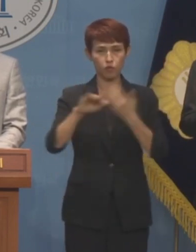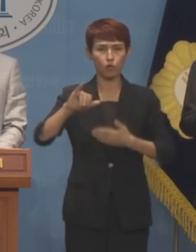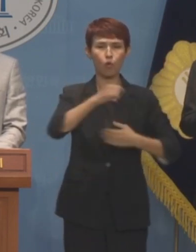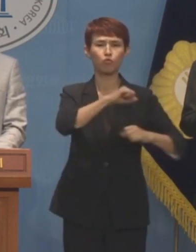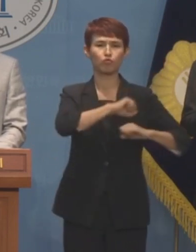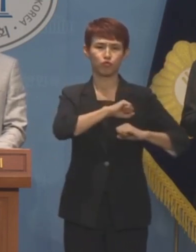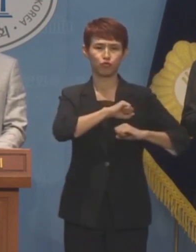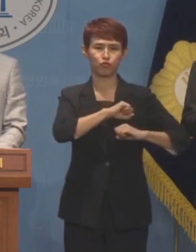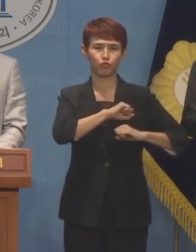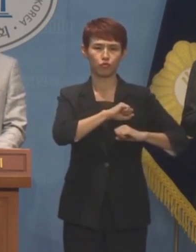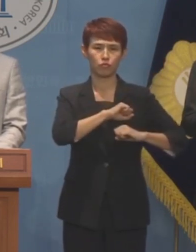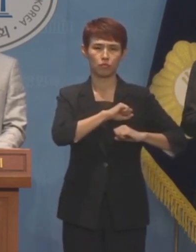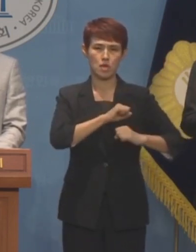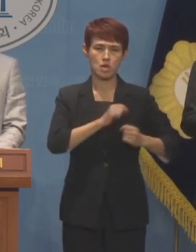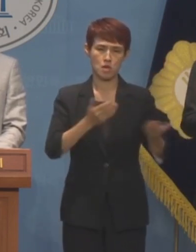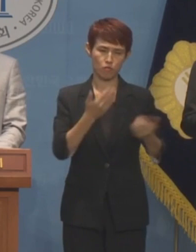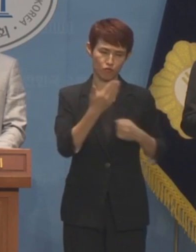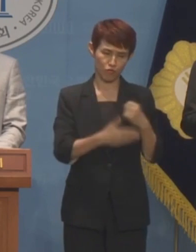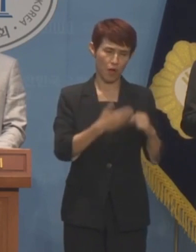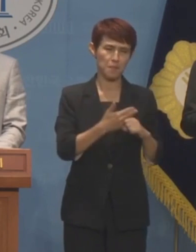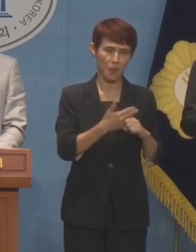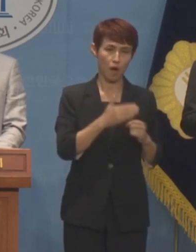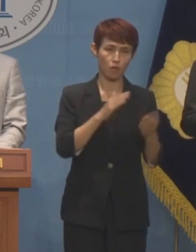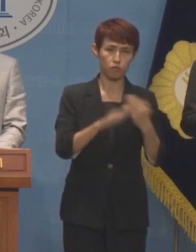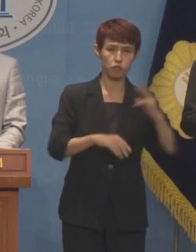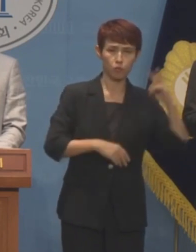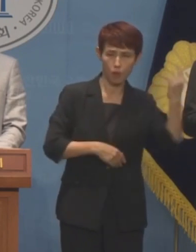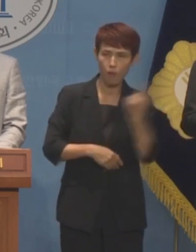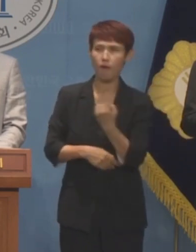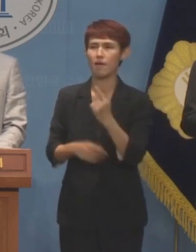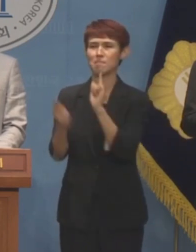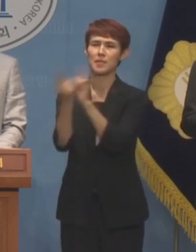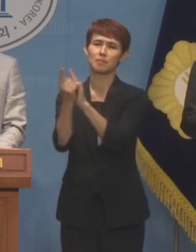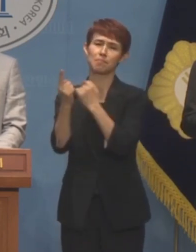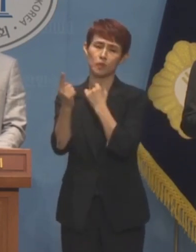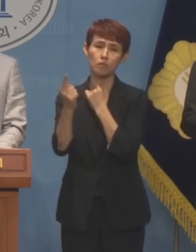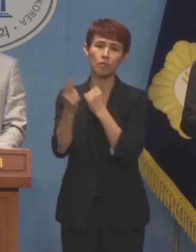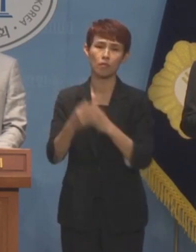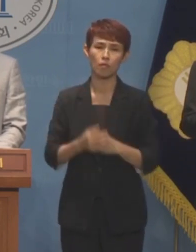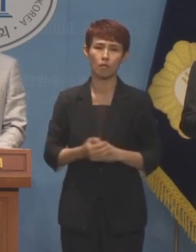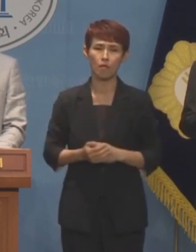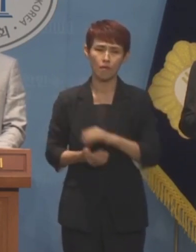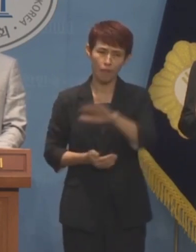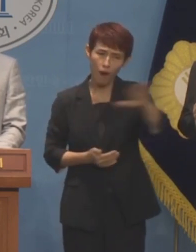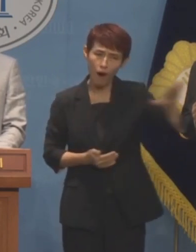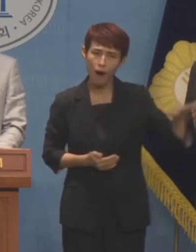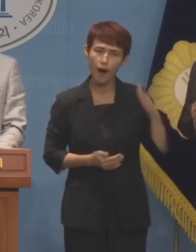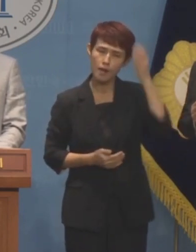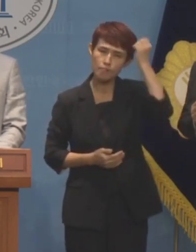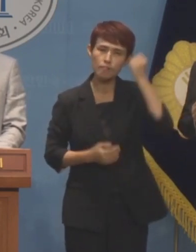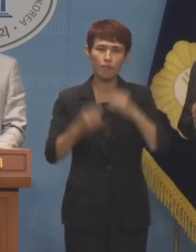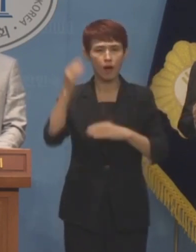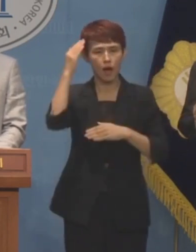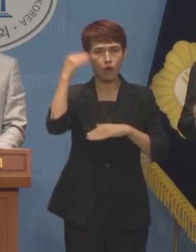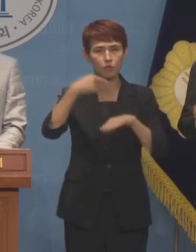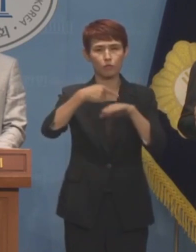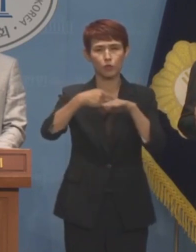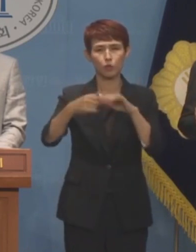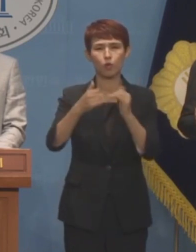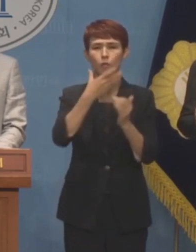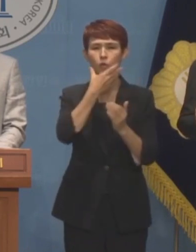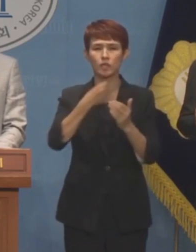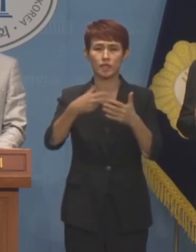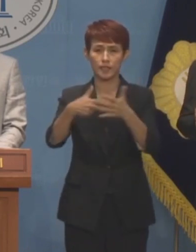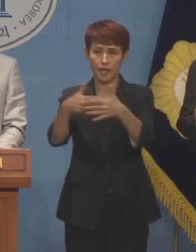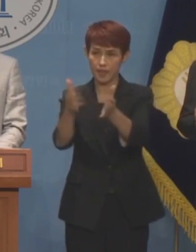9년을 근무하고 나서도 당신을 찾아갈 정도였습니다. 많은 사람이 기억하고 있을 한민족복지재단 좋은